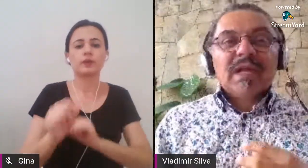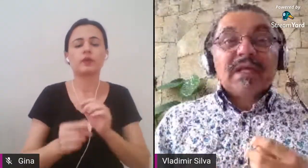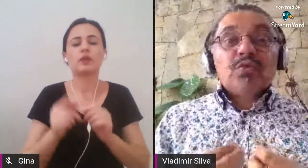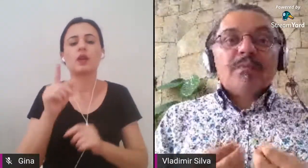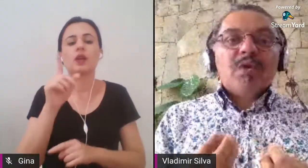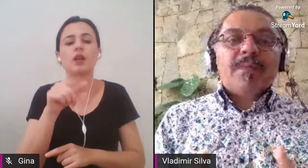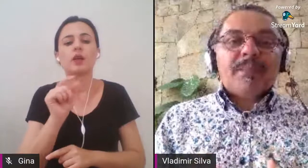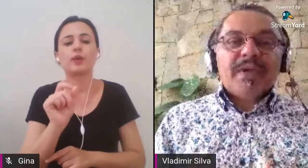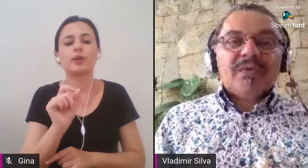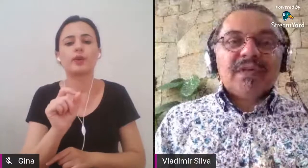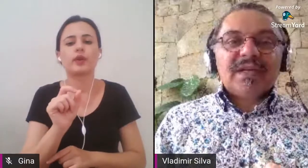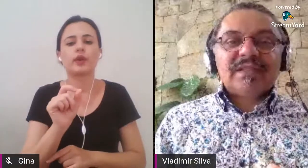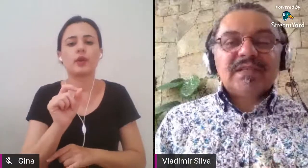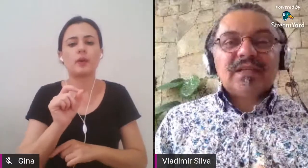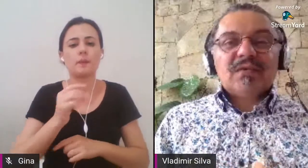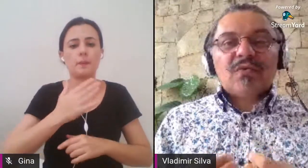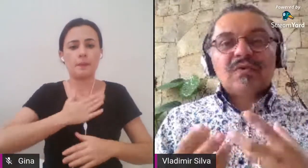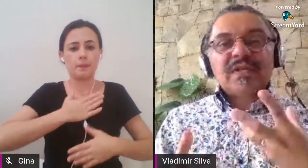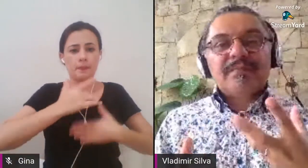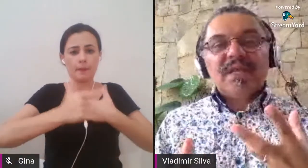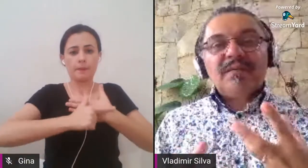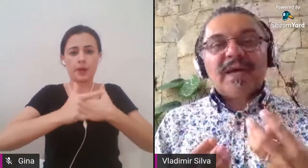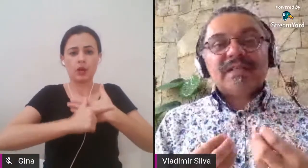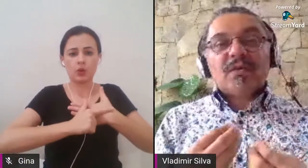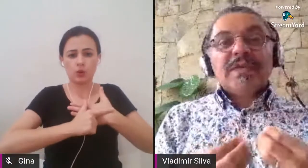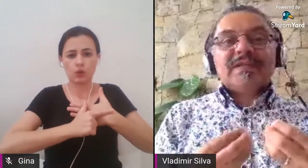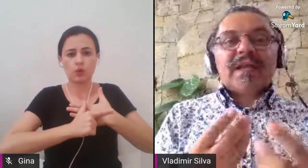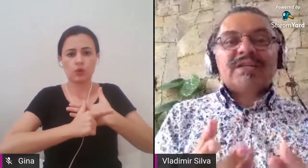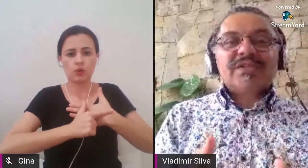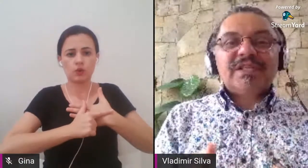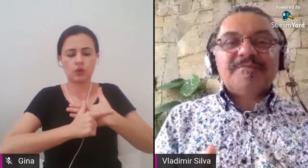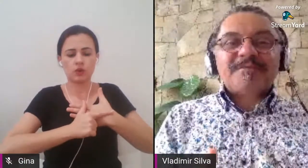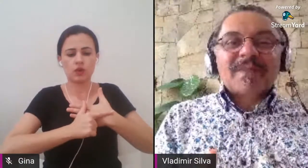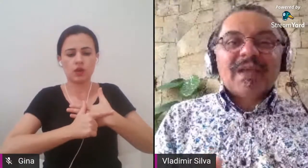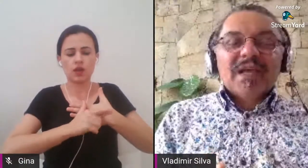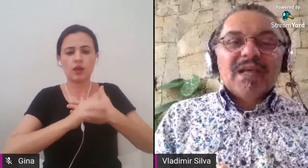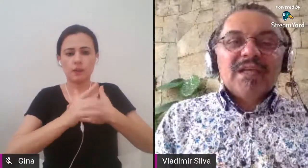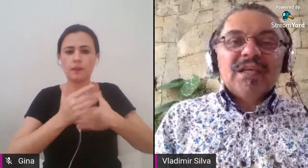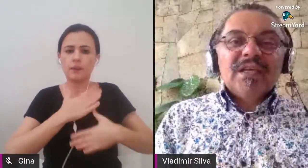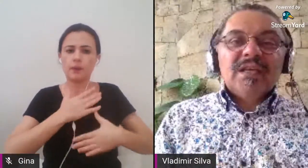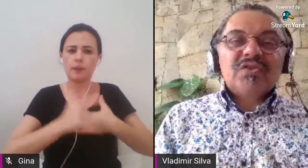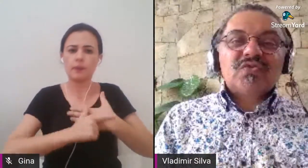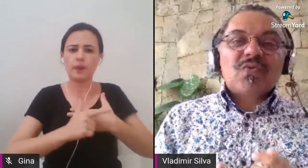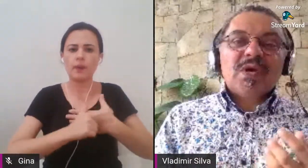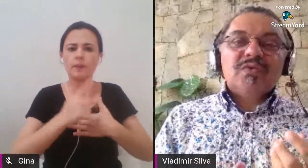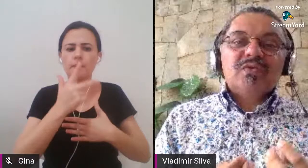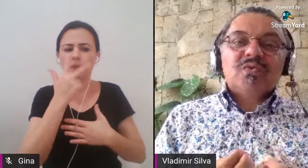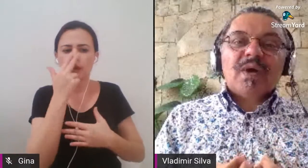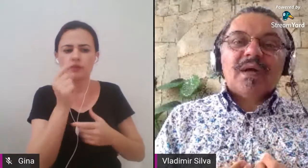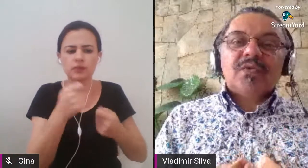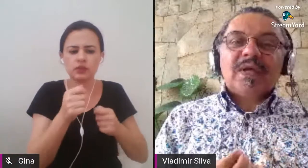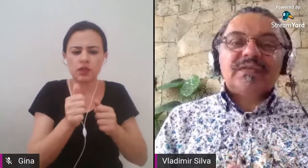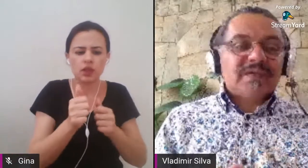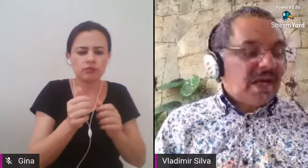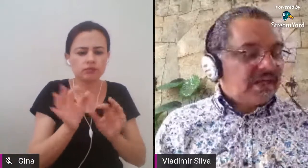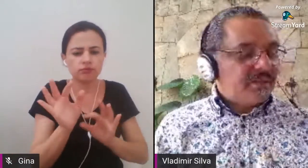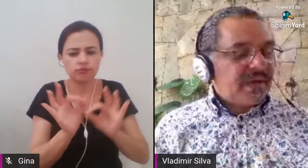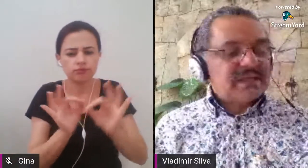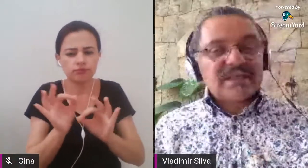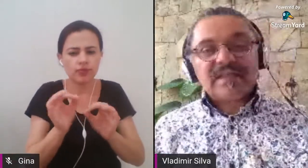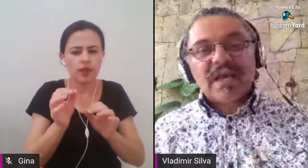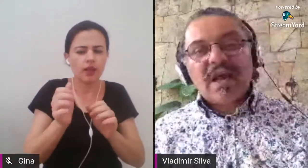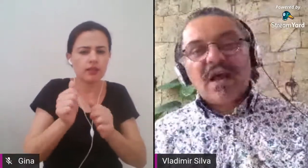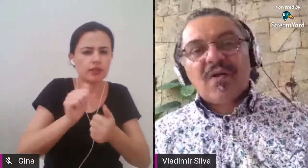há um redimensionamento do meu papel, né? Quer dizer, eu concebi, mas eu interagi. E isso, quando numa